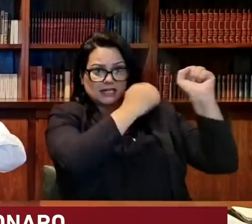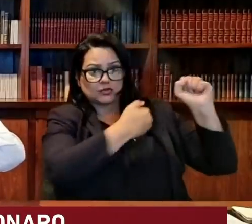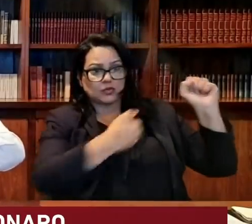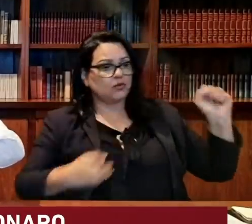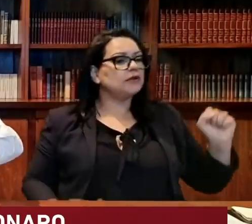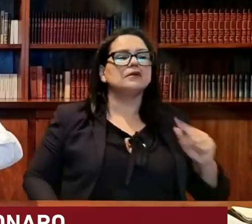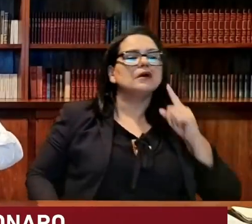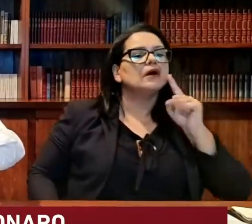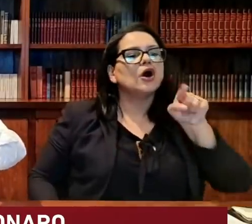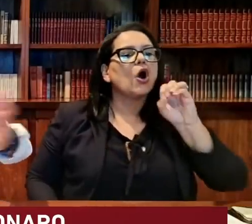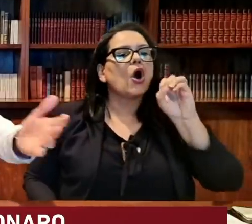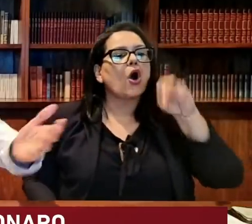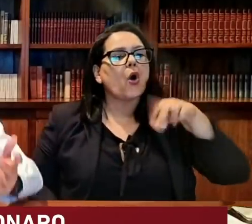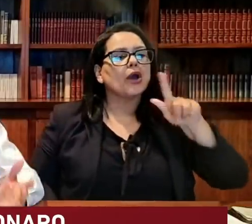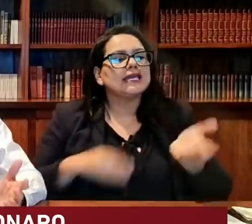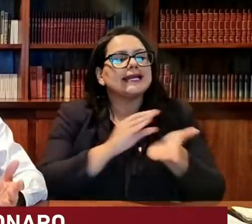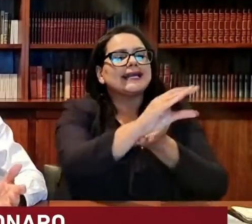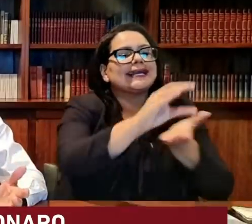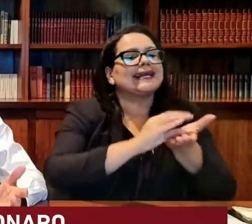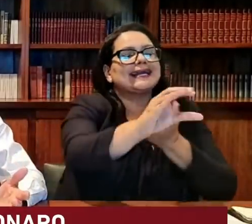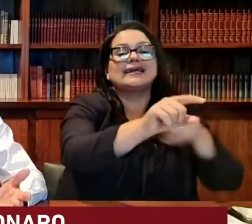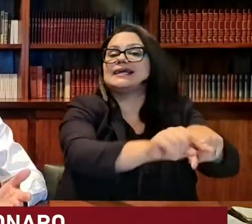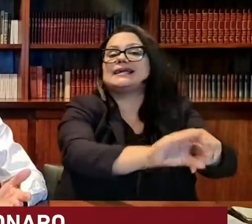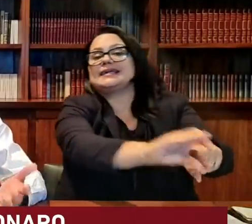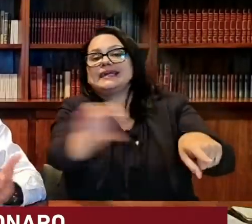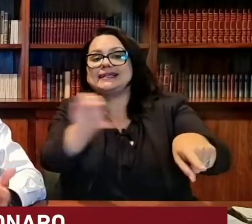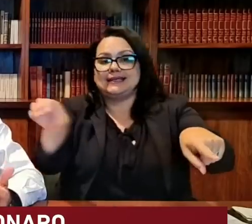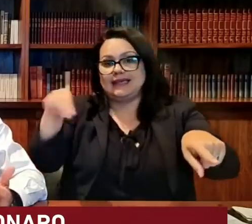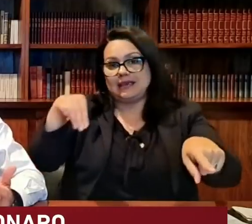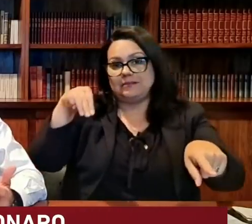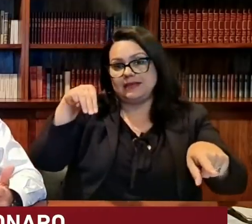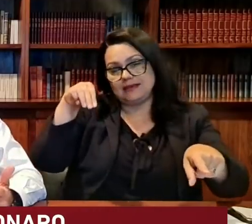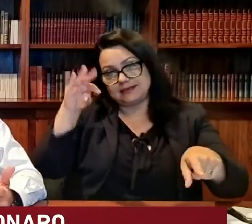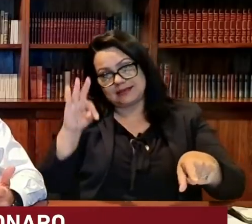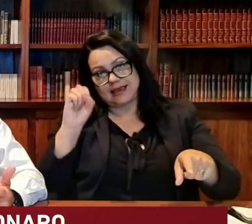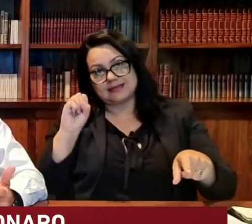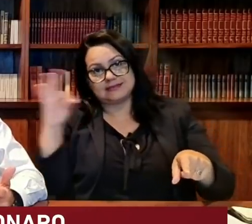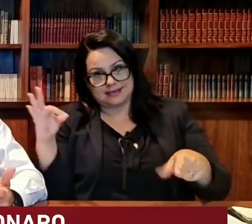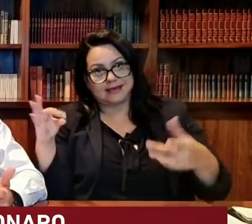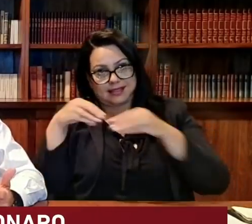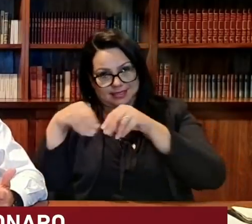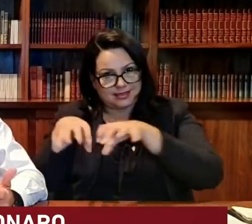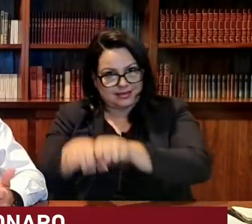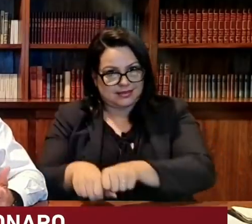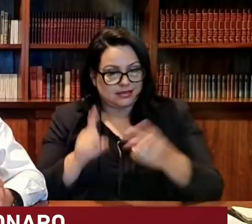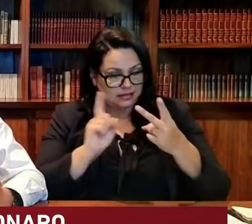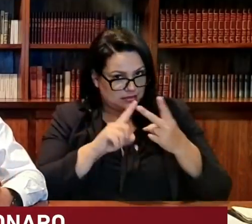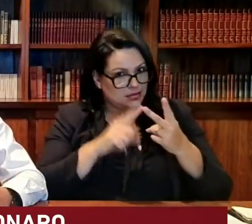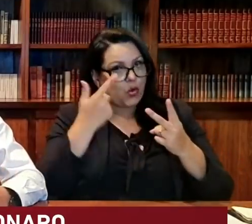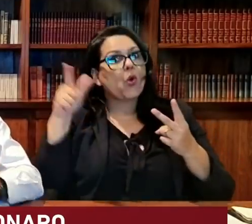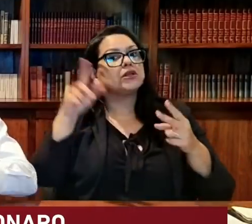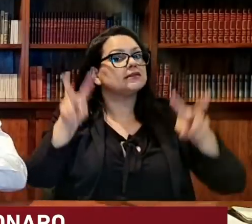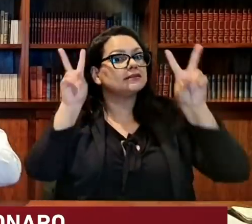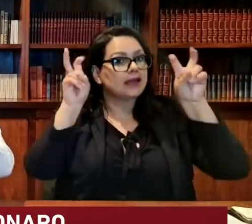que via ONGs, né, alimentava o MST, tiramos fora. A outra foi a questão do armamento. Hoje em